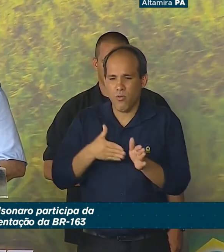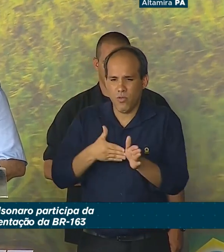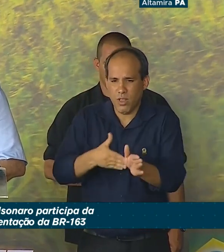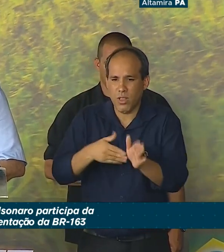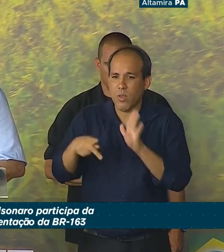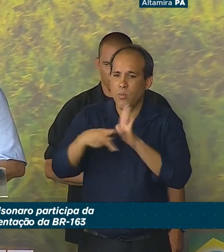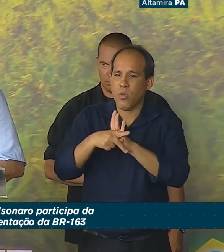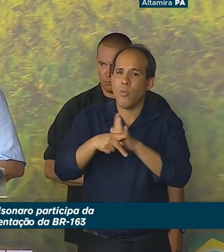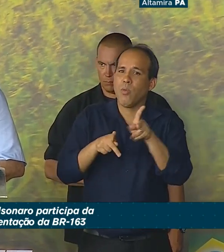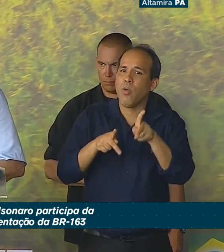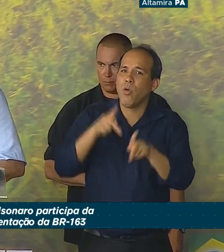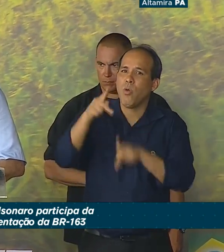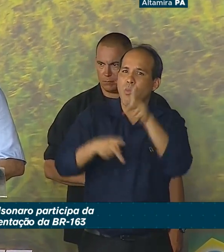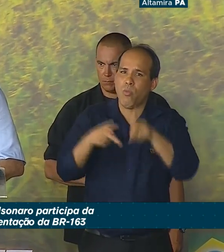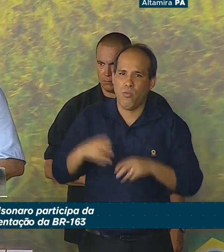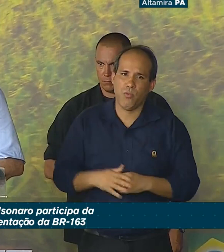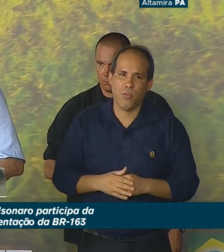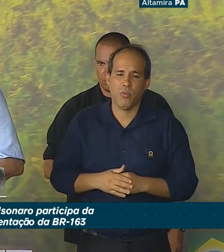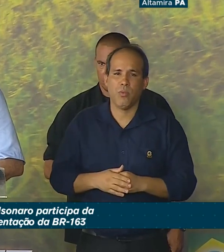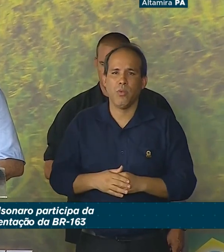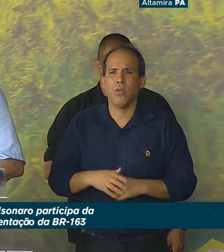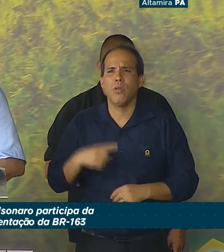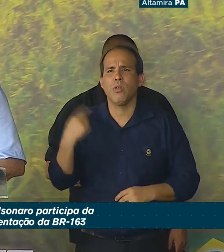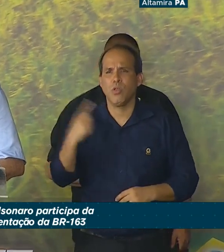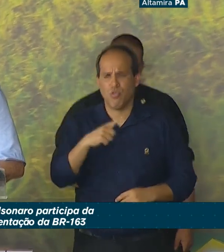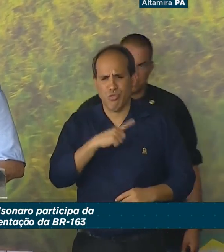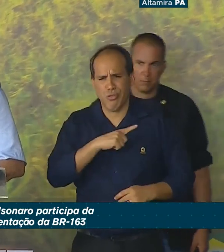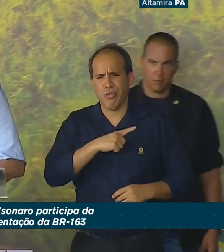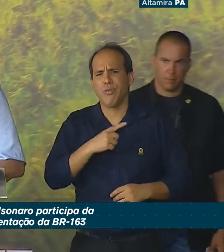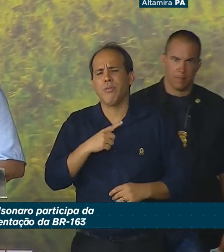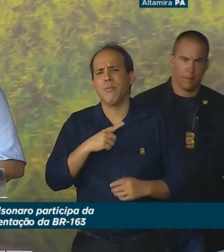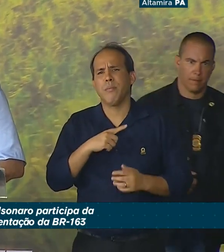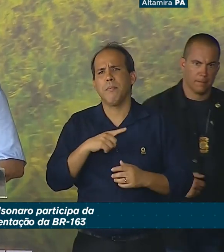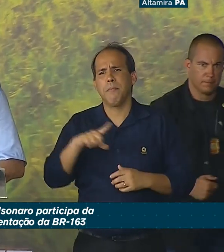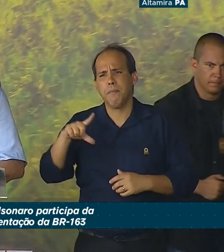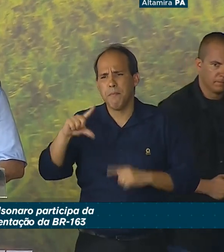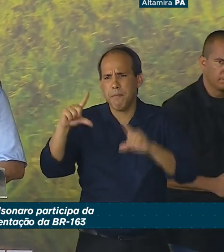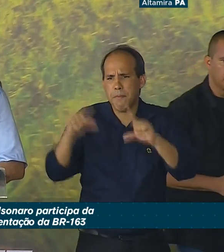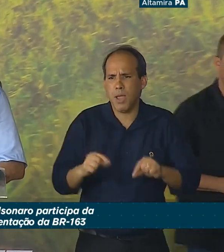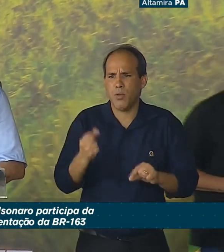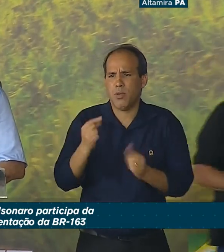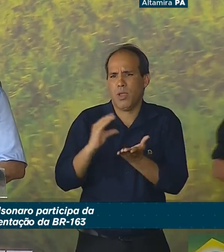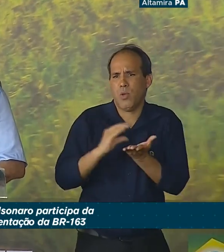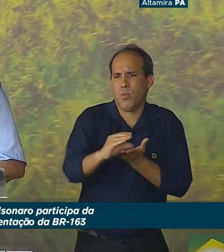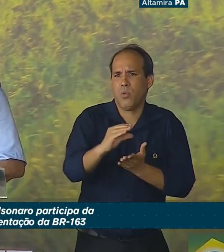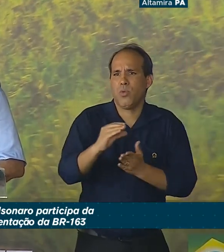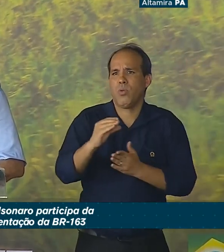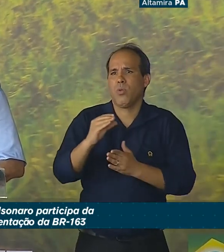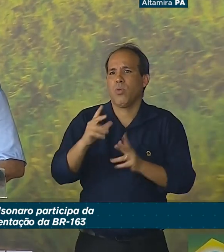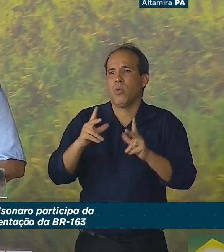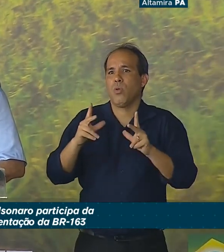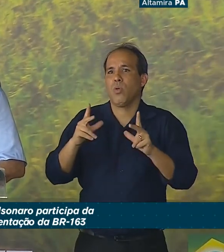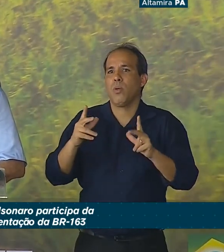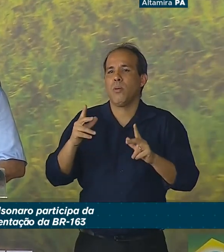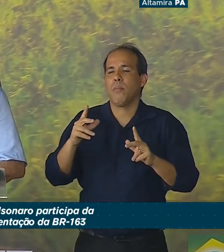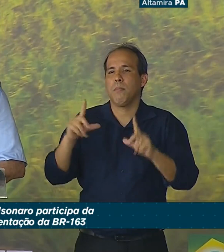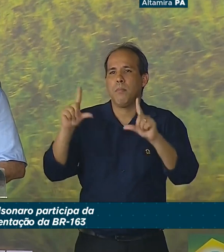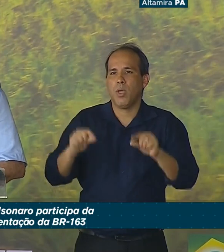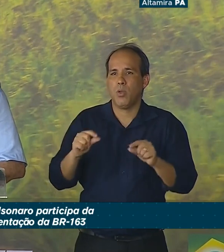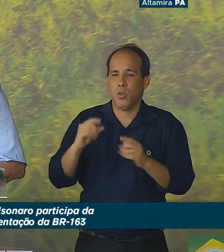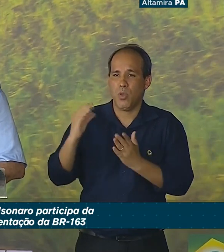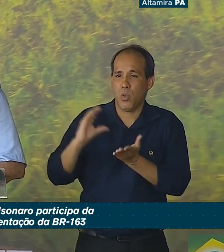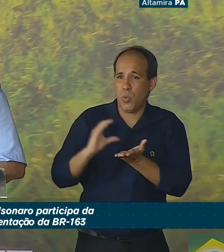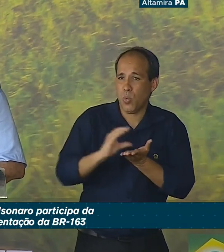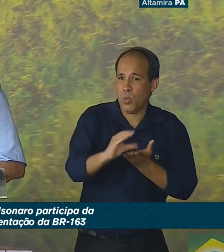fidelidade ao seu povo. Temos muito, mas muito menos recursos que governos anteriores. Mas nós não fizemos o que